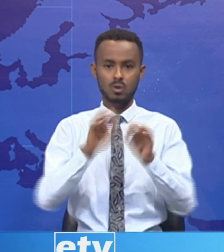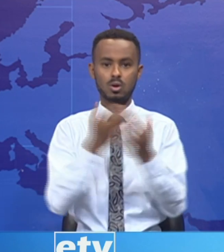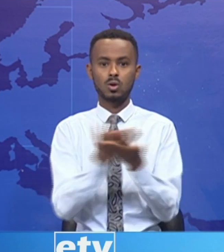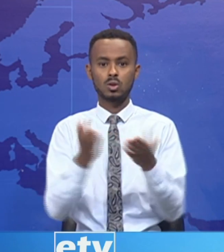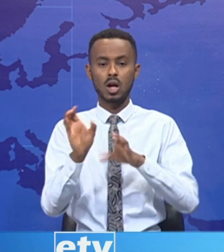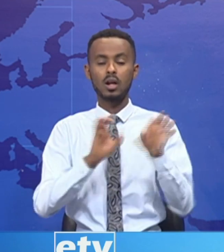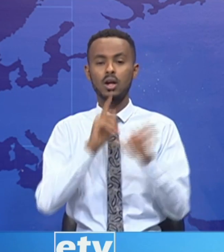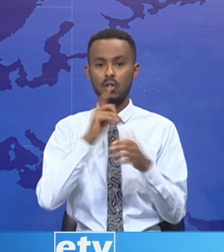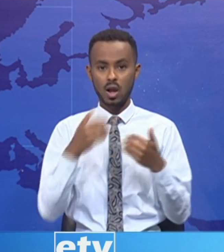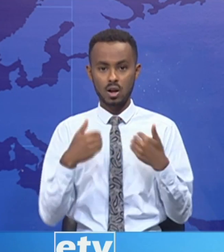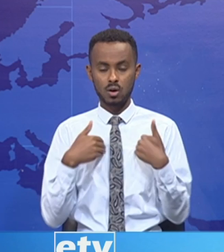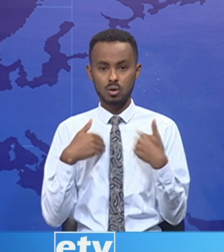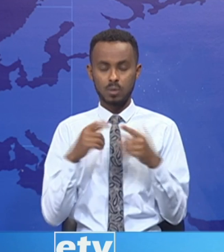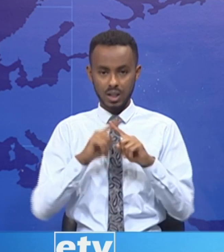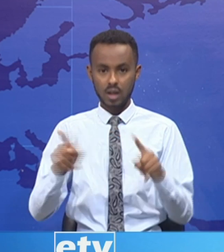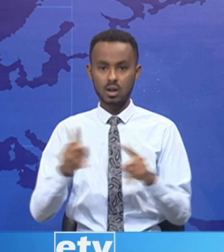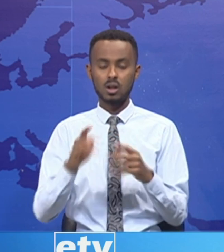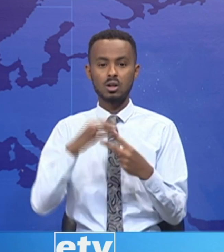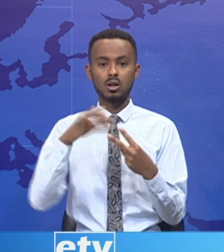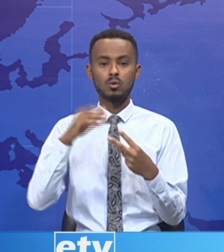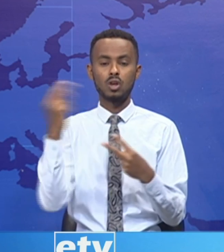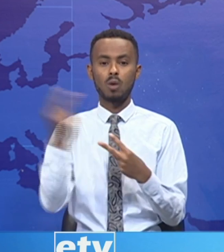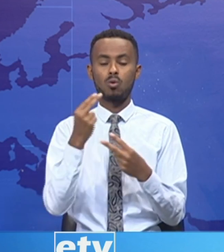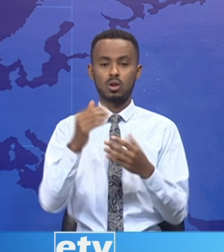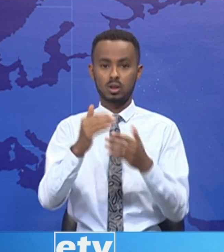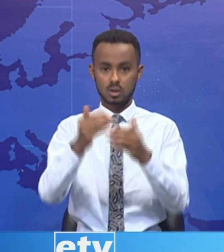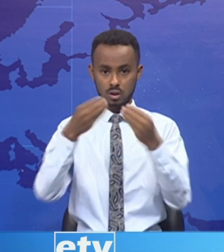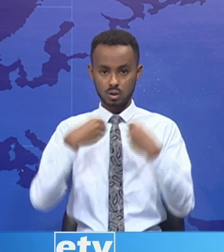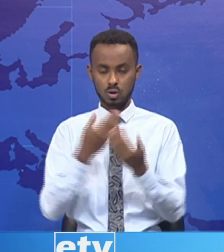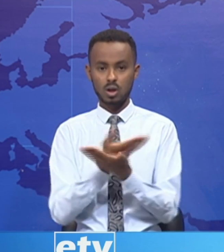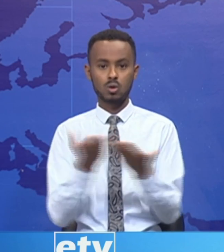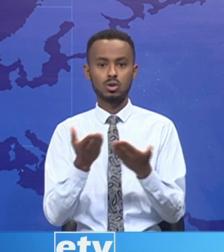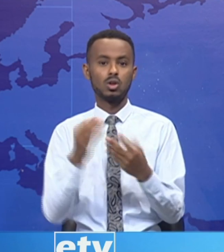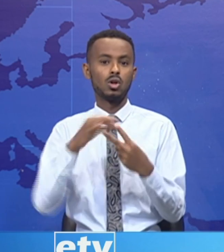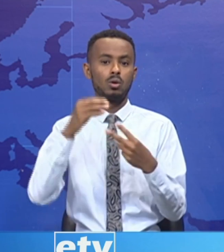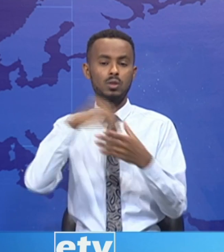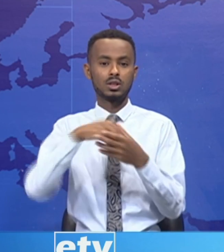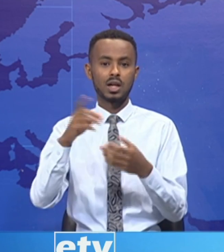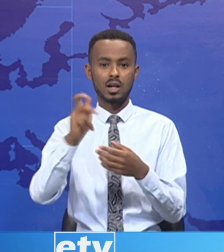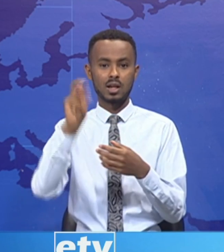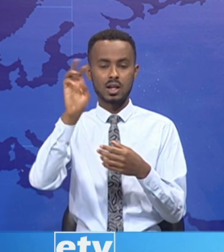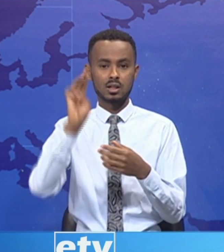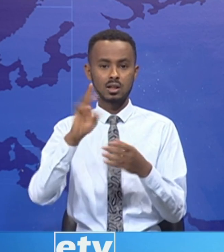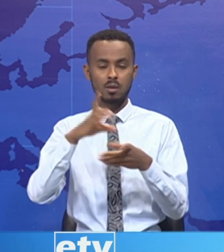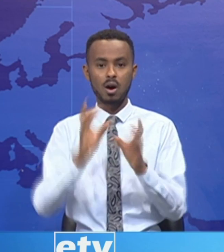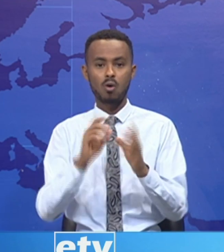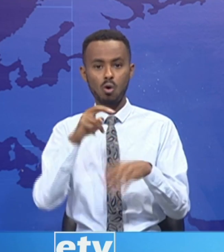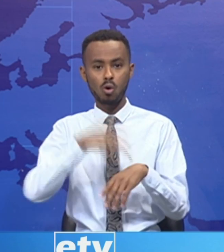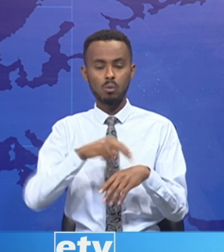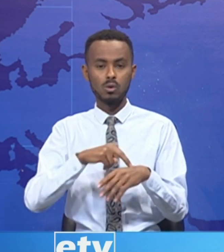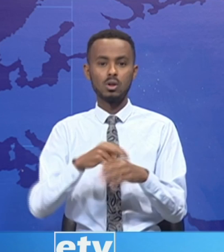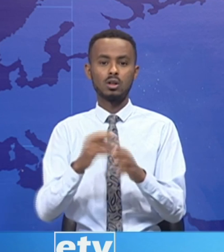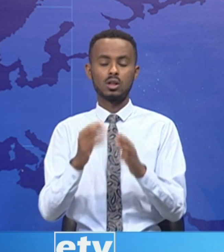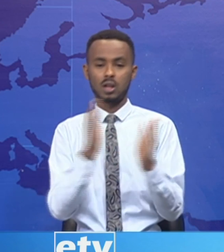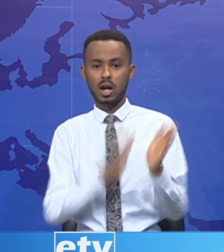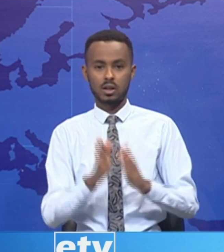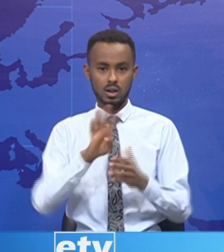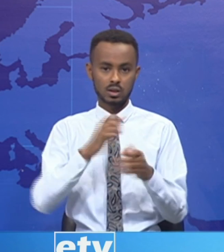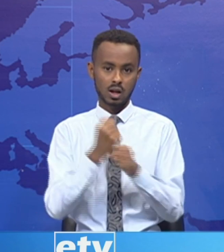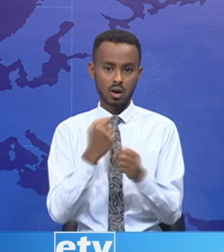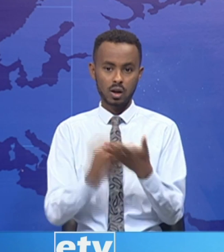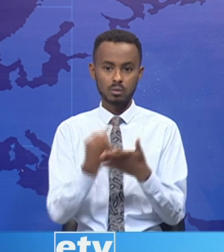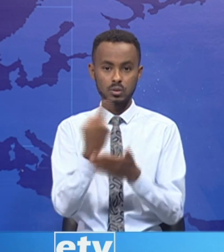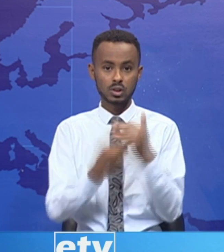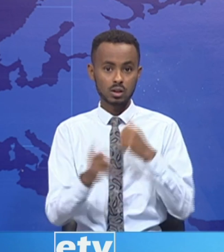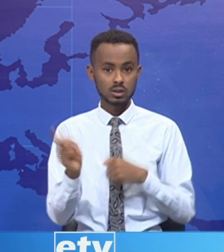አድርገን ነው ያለ ነው። ስፔሻሊ ከምርጫ ቦርድ የወረዱትን ነገሮች ምርጫ ዴስክ የማቋቋም ስራዎችን አስቀድመን ነው ያወጣ ነው። እሱ ብቻም